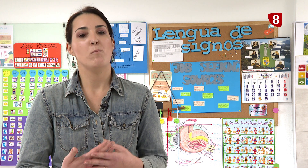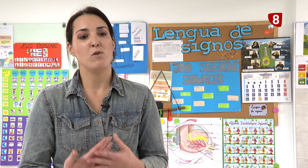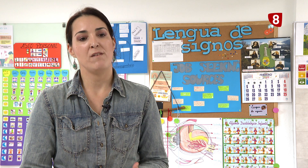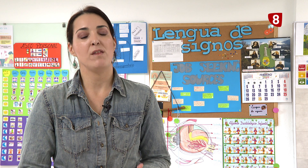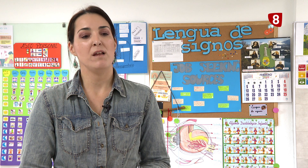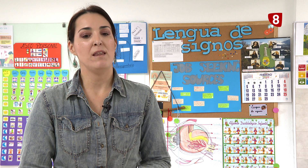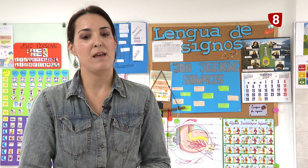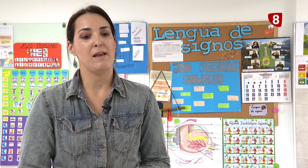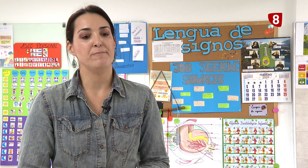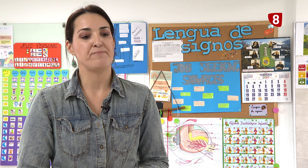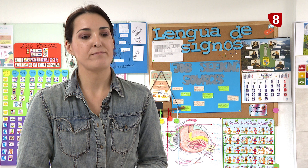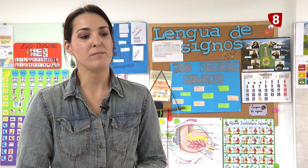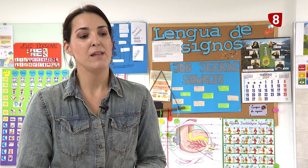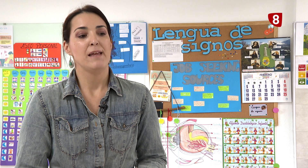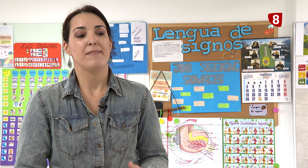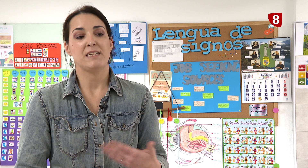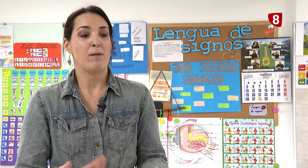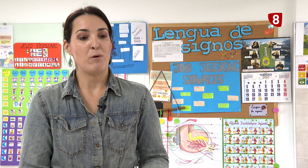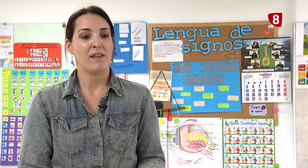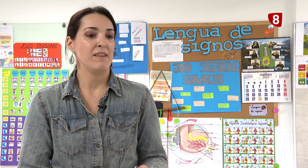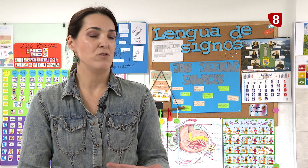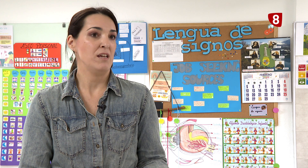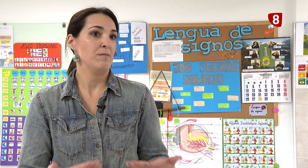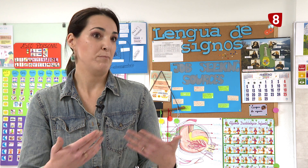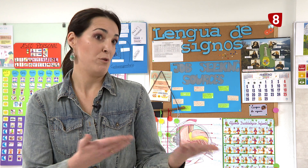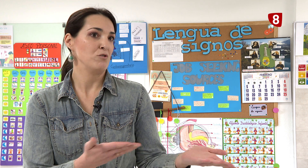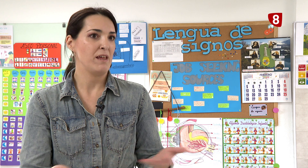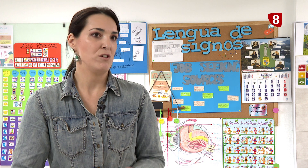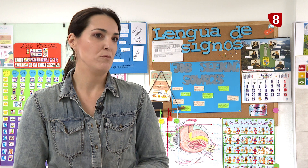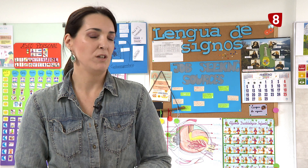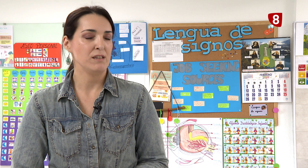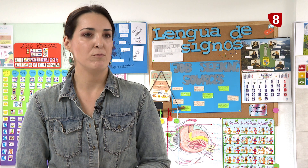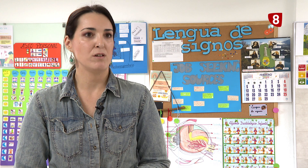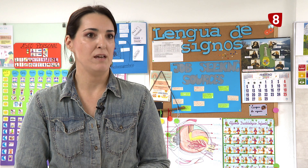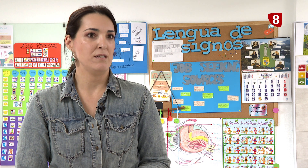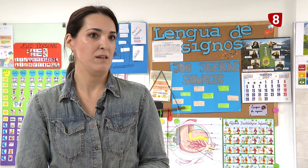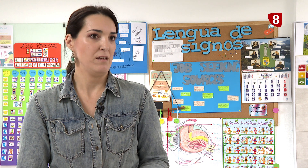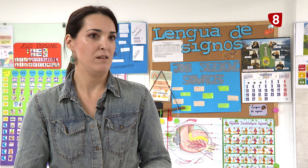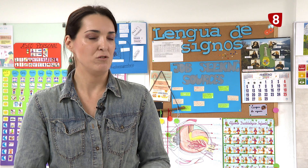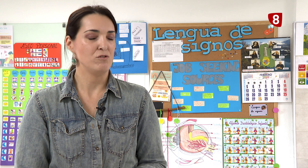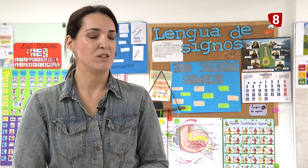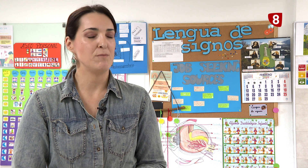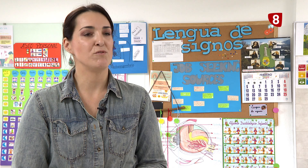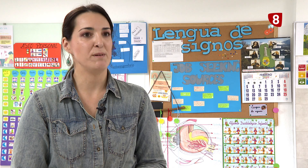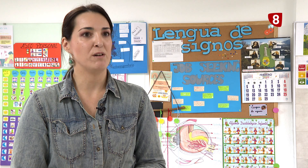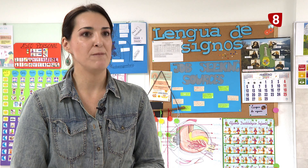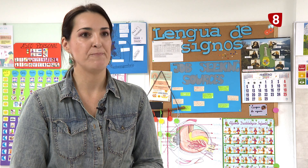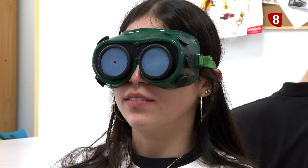muy difícil de salvaguardar, de no ser por los mediadores comunicativos, que es de los que estamos formando aquí.